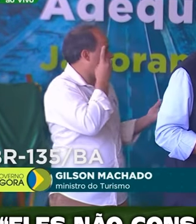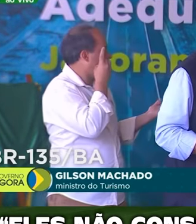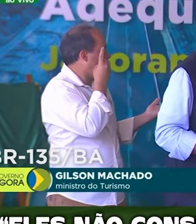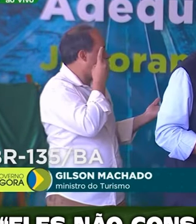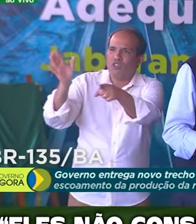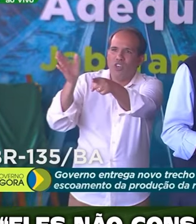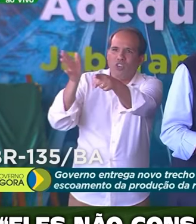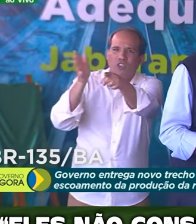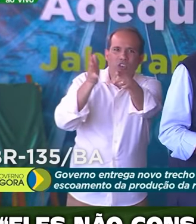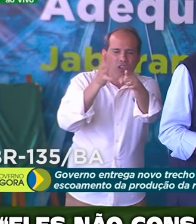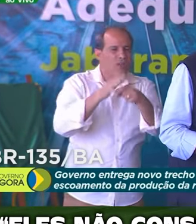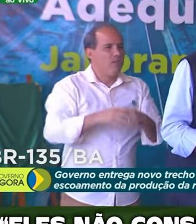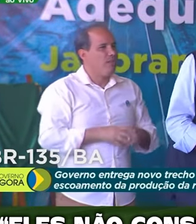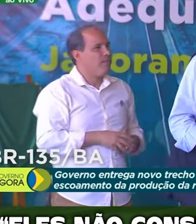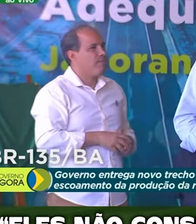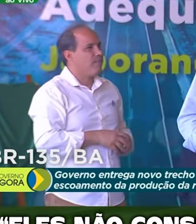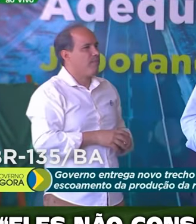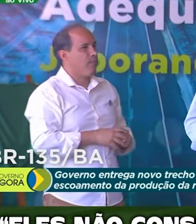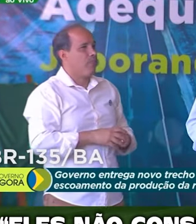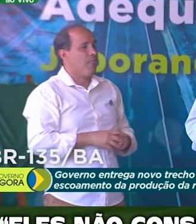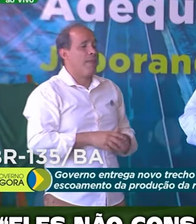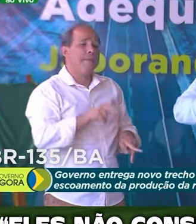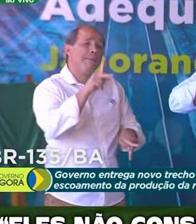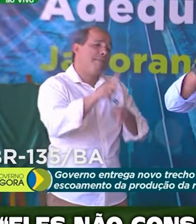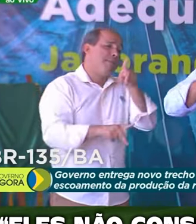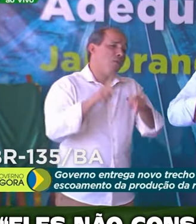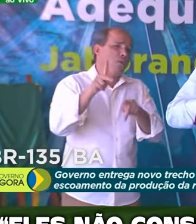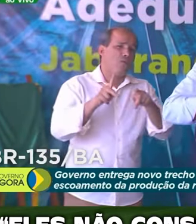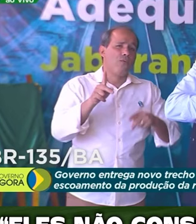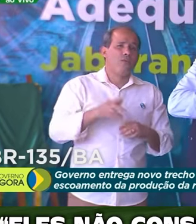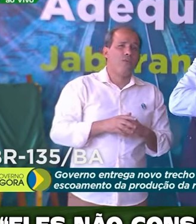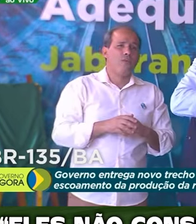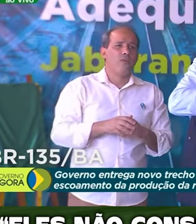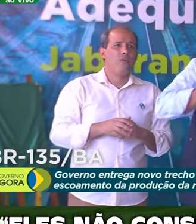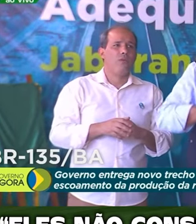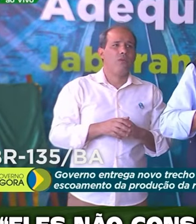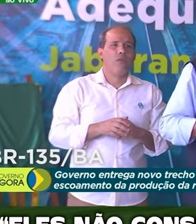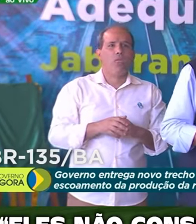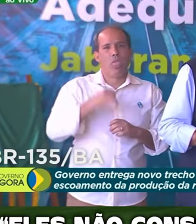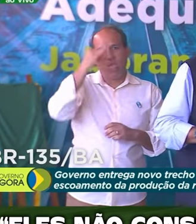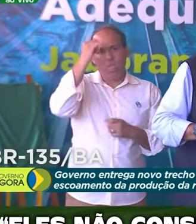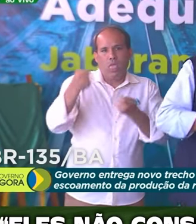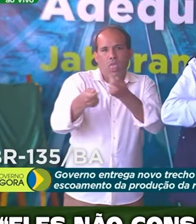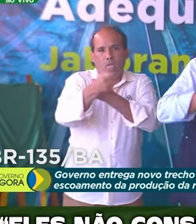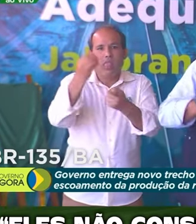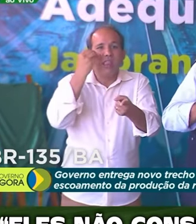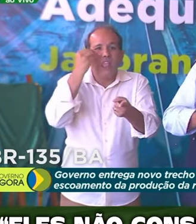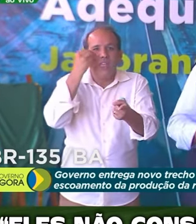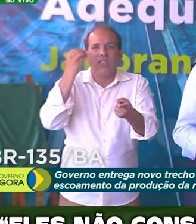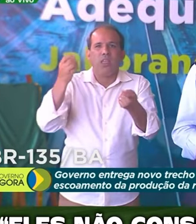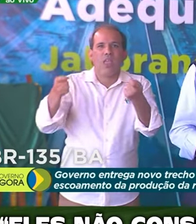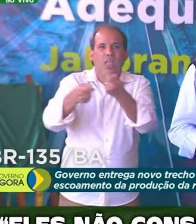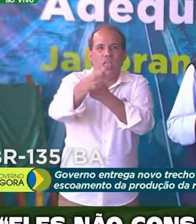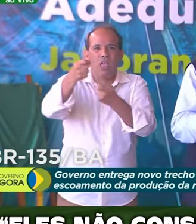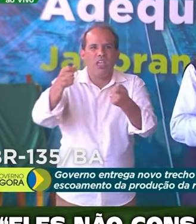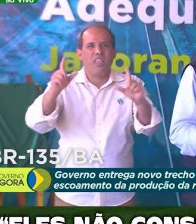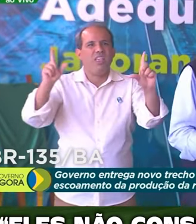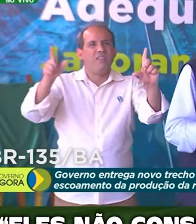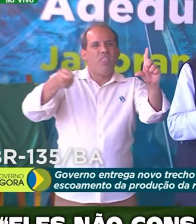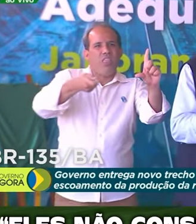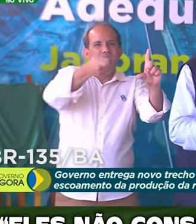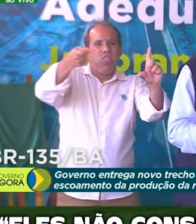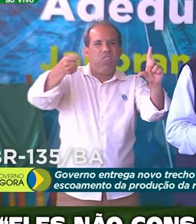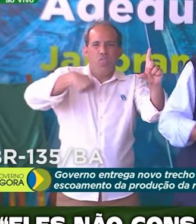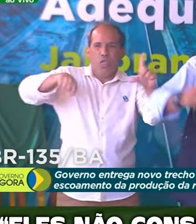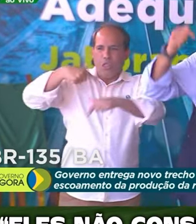aqui. Enquanto o povo fica iludindo os outros na televisão, nós